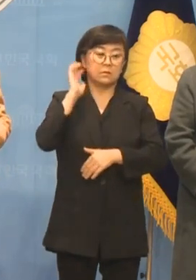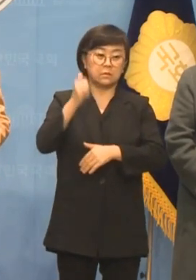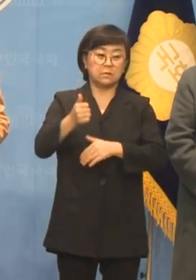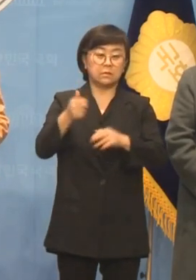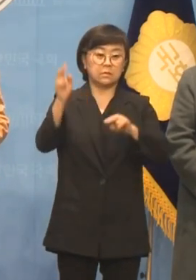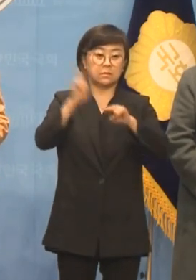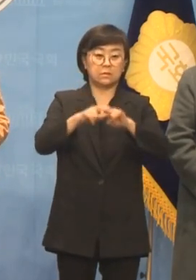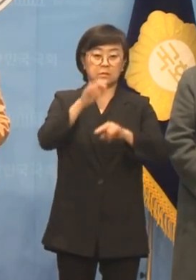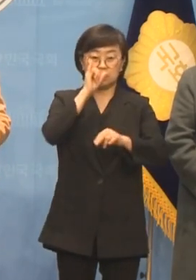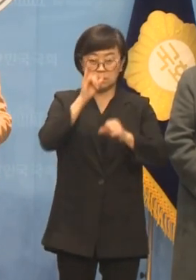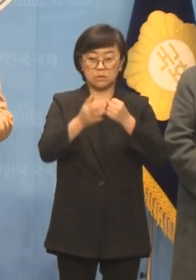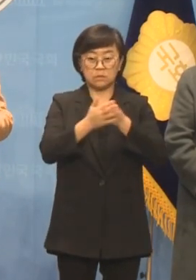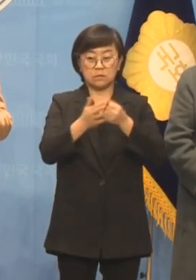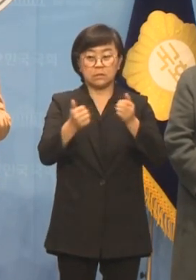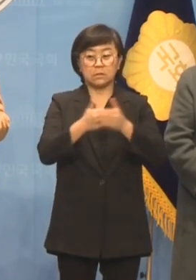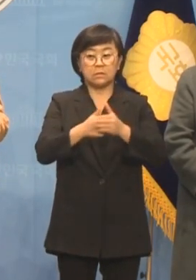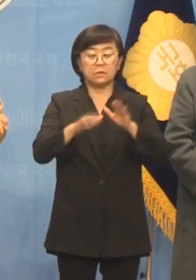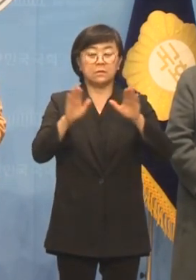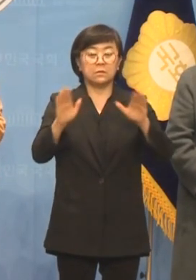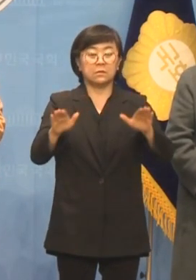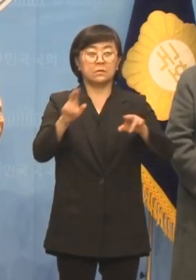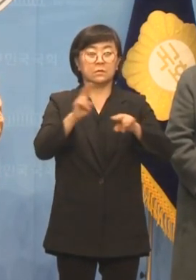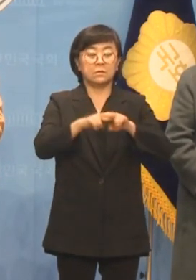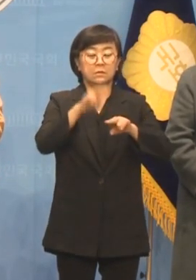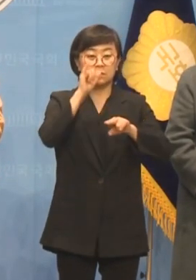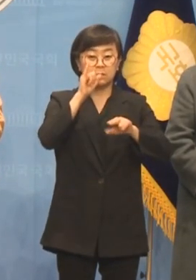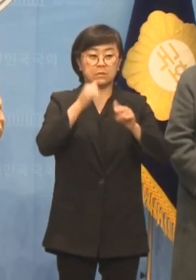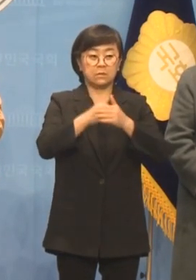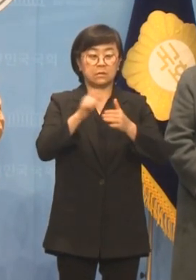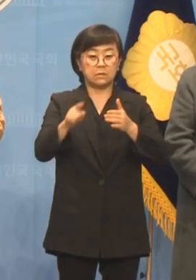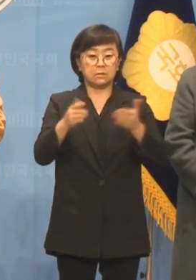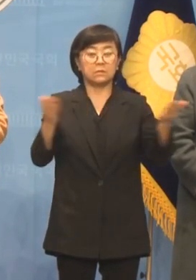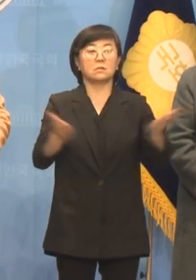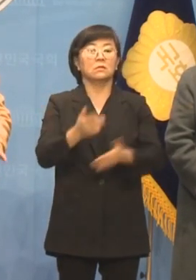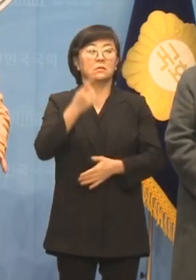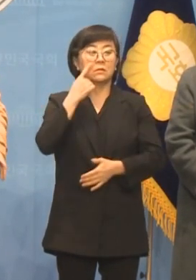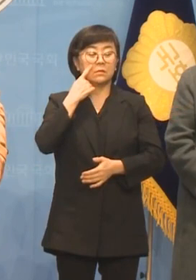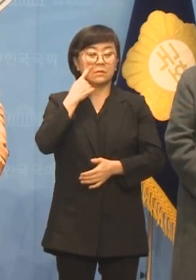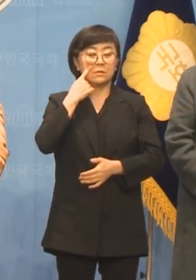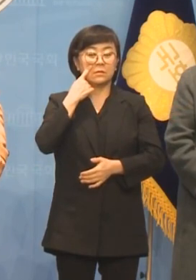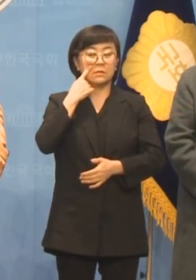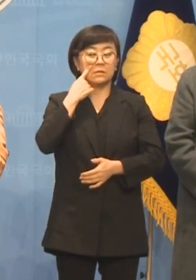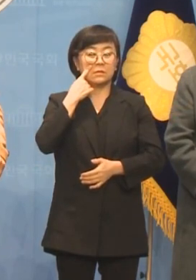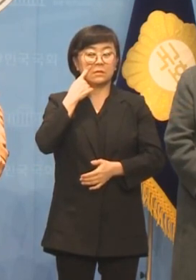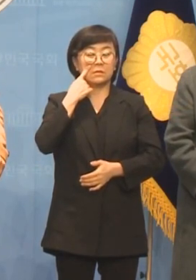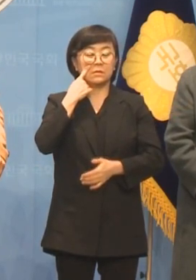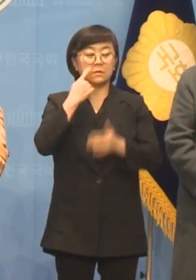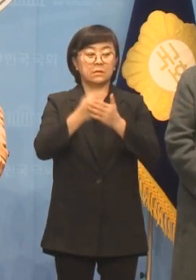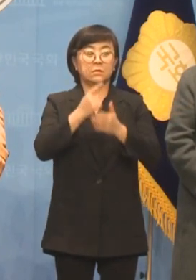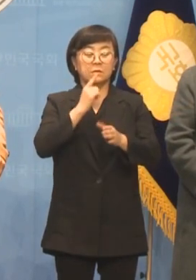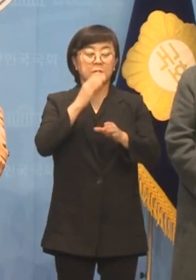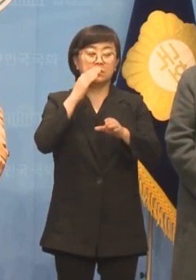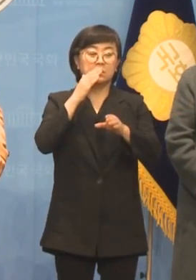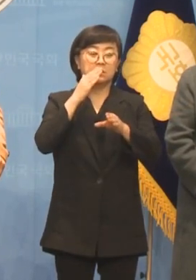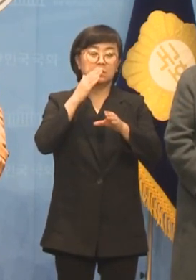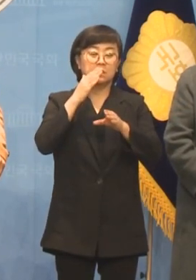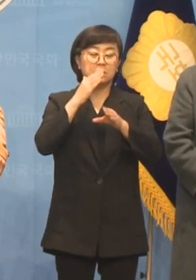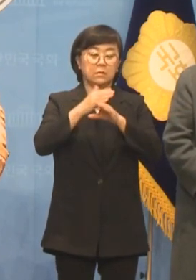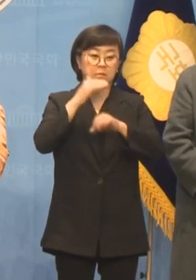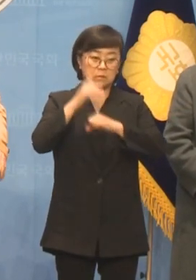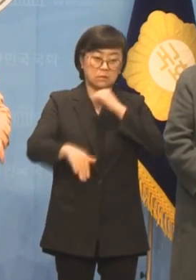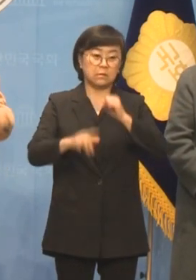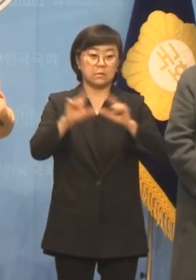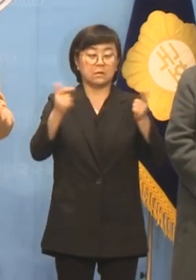자리에 있어 보니까, 이 자리에 있어 보니까, 이런 일을 해보니까 이런 어투와 말투는 그분의 습관이